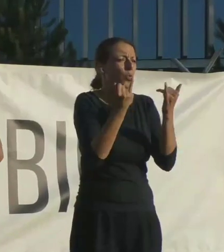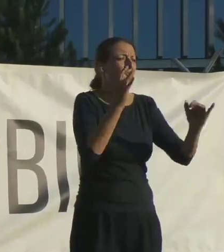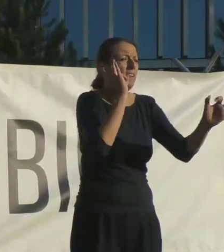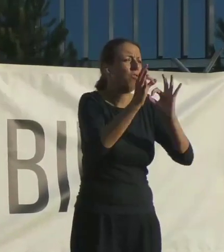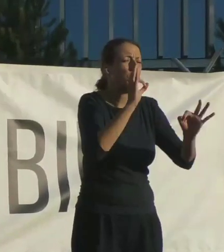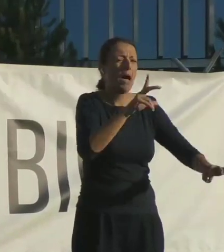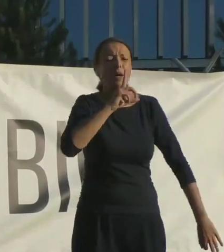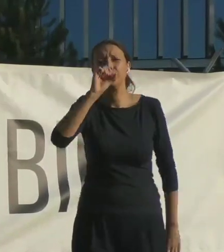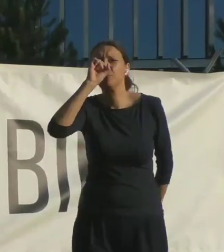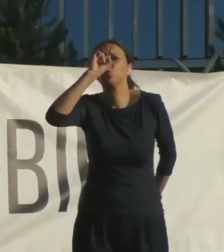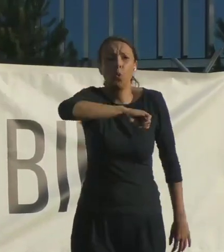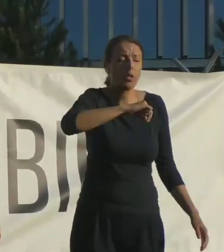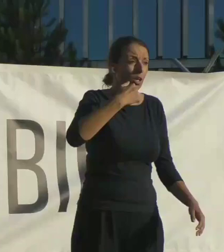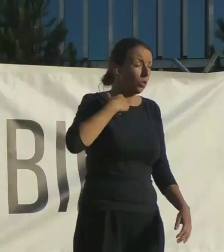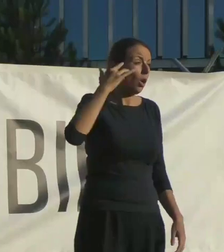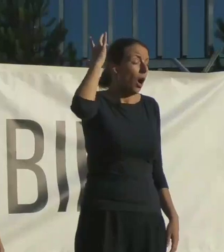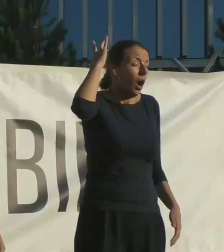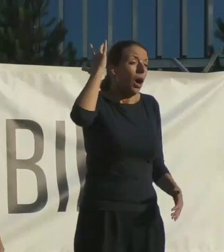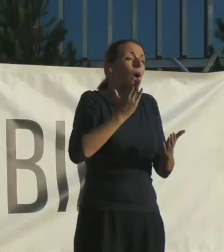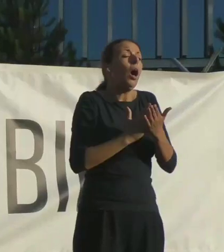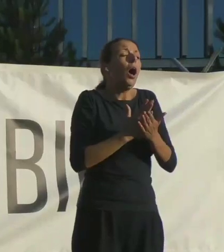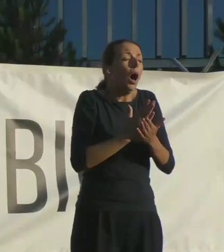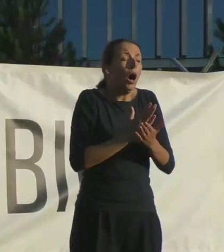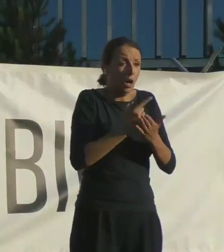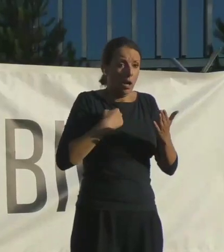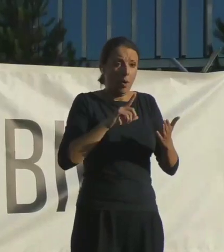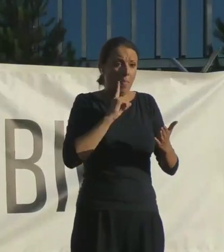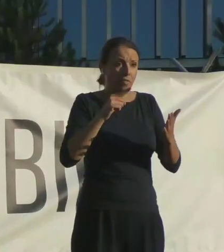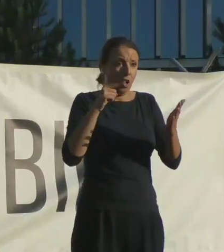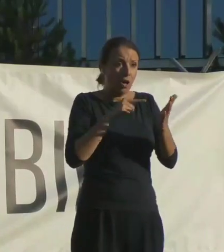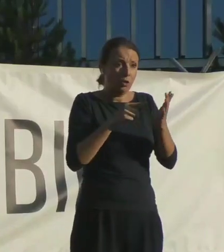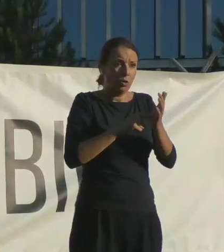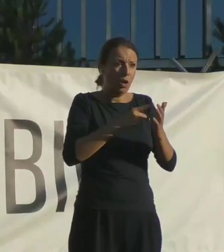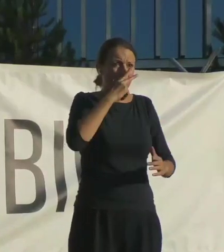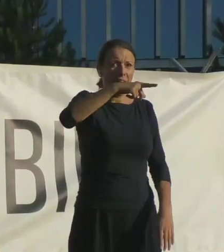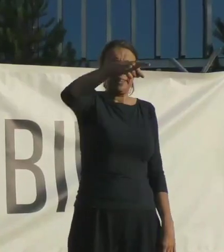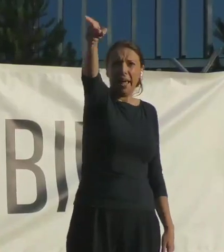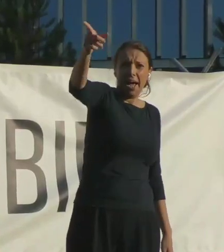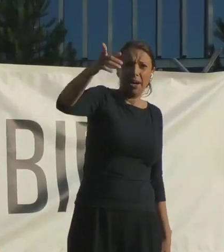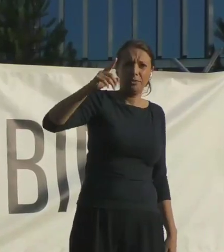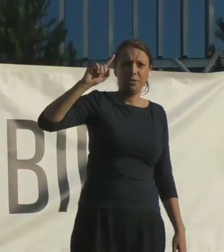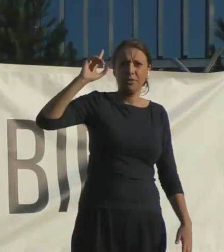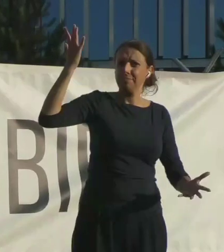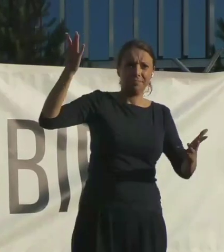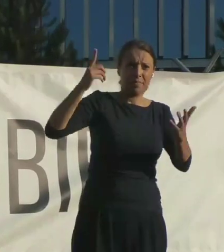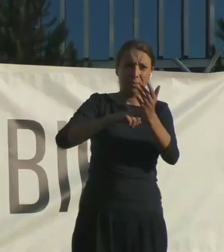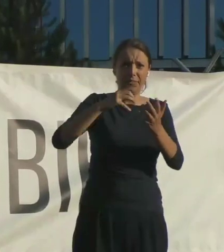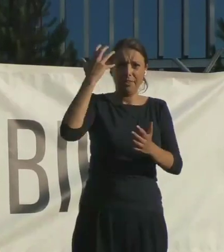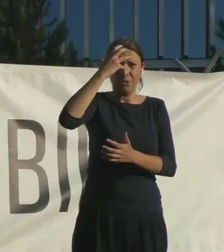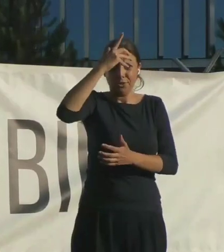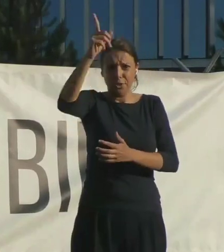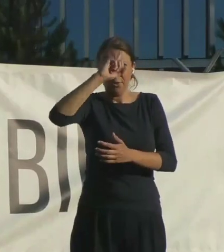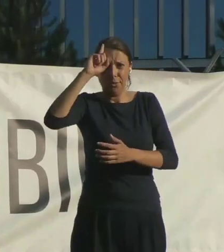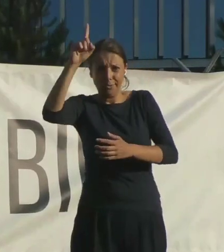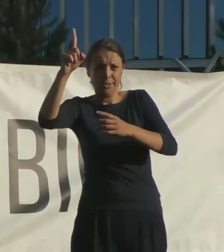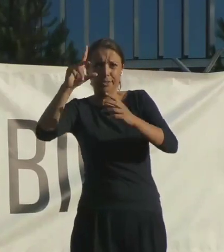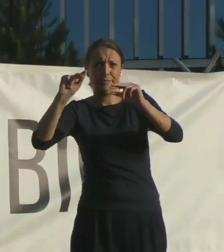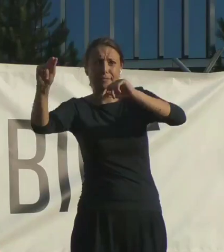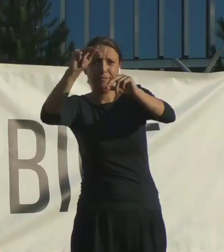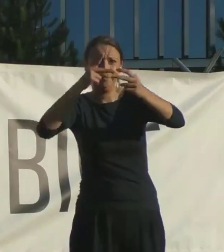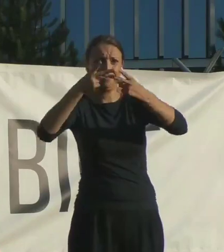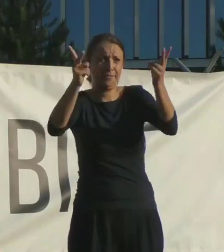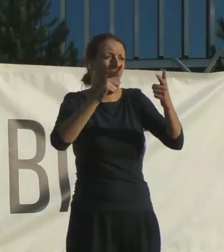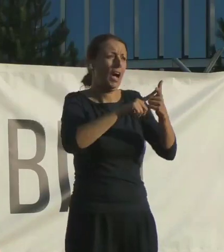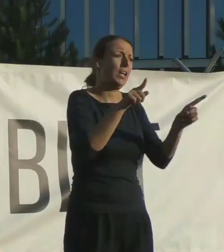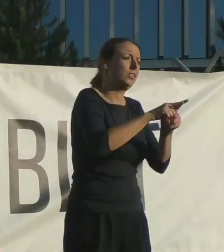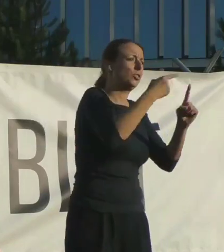wszystkie bzdury, które rozsiewają te świry tam, ale też Kościół katolicki, panie na